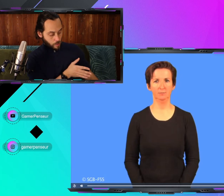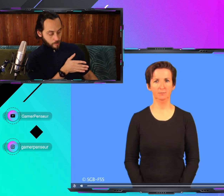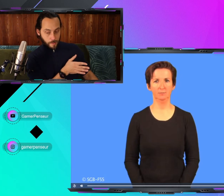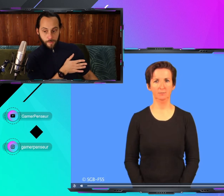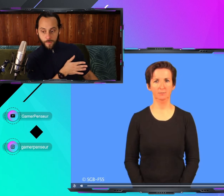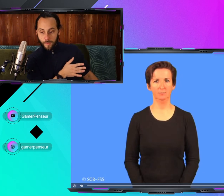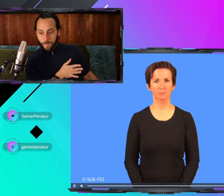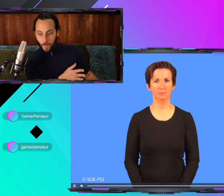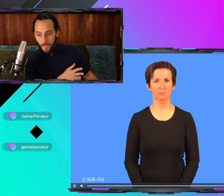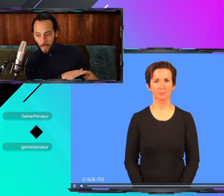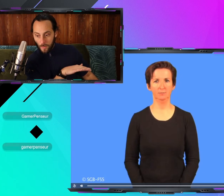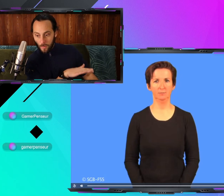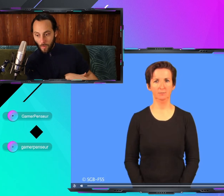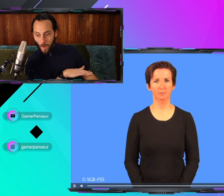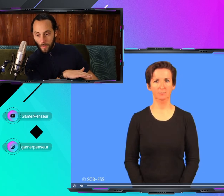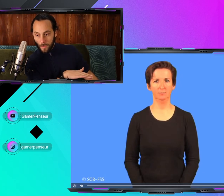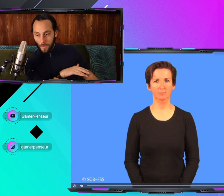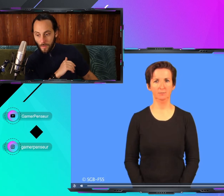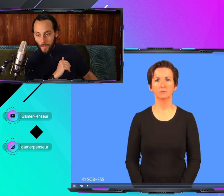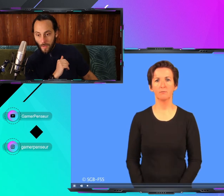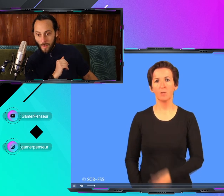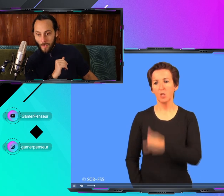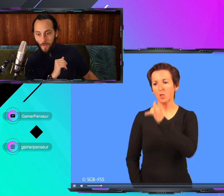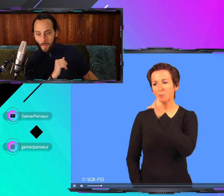à droite. Ils sont posés à un endroit.